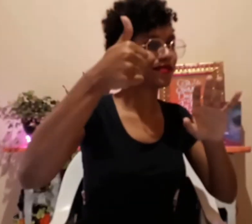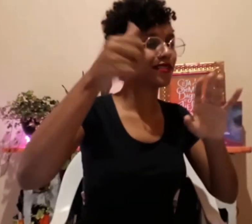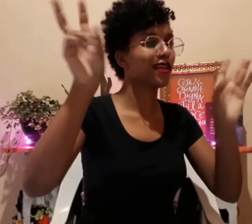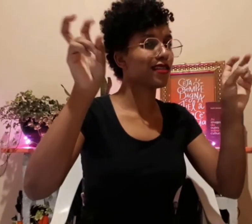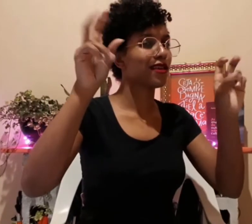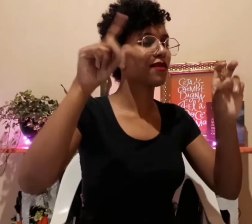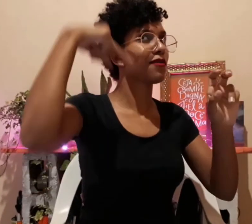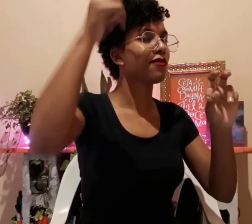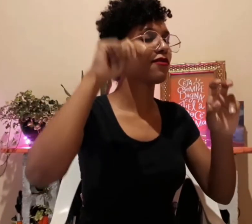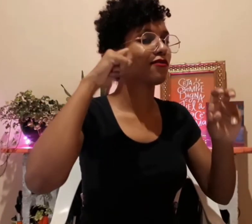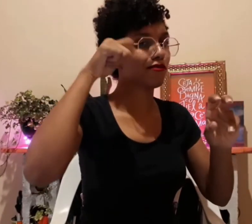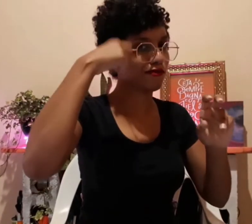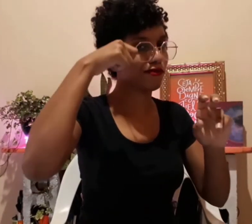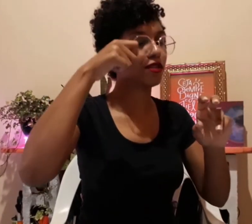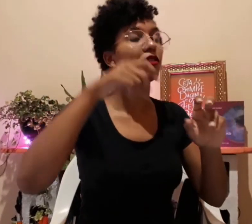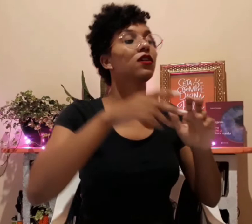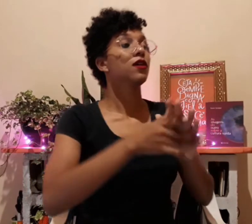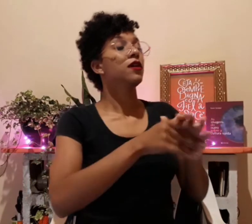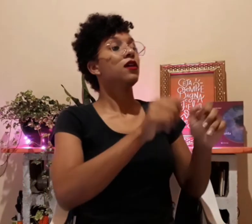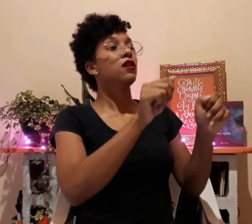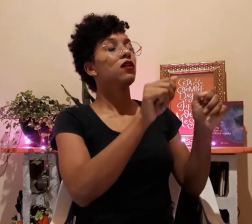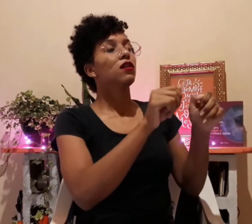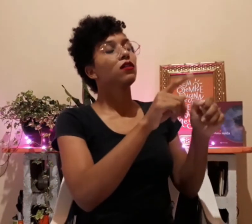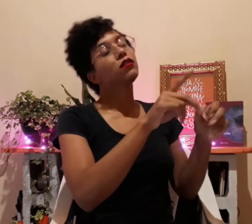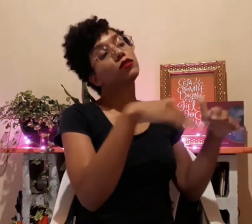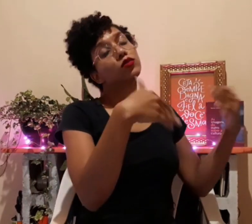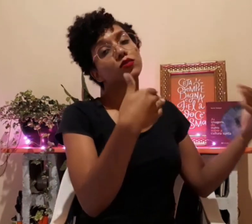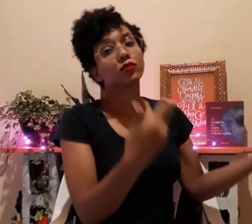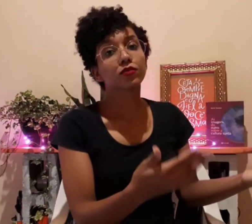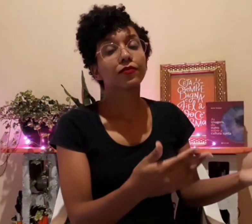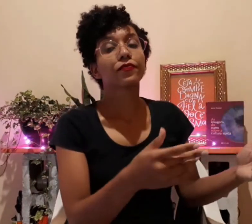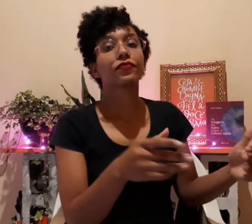um outro vídeo, ok? Então,